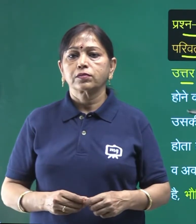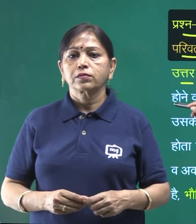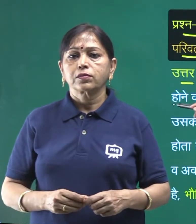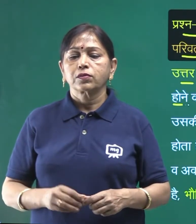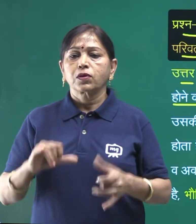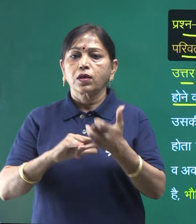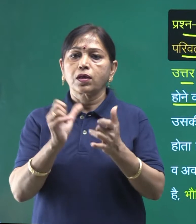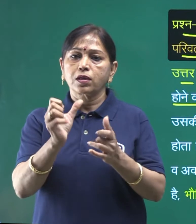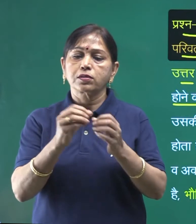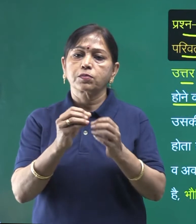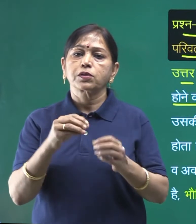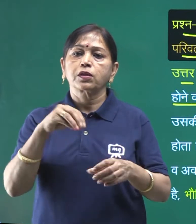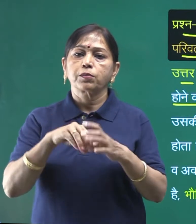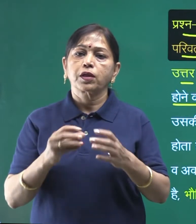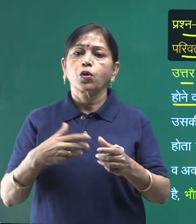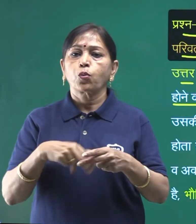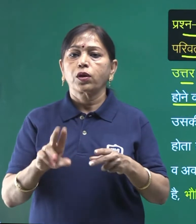पदार्थ में होने वाला